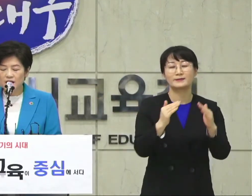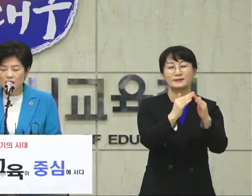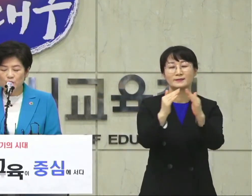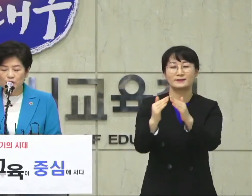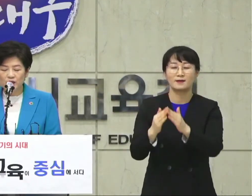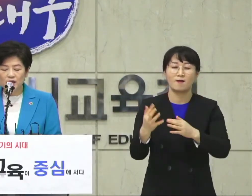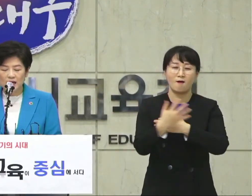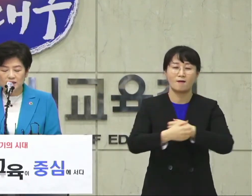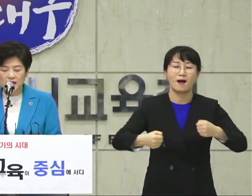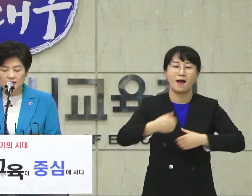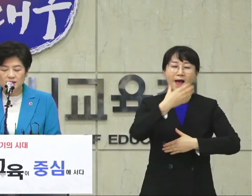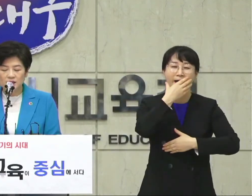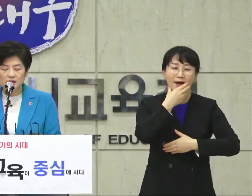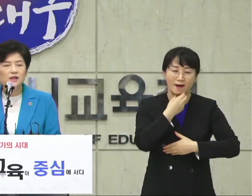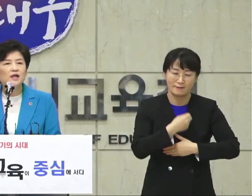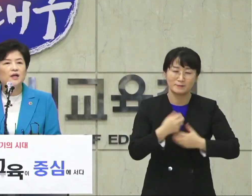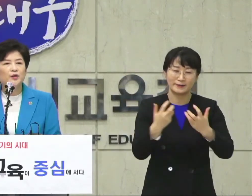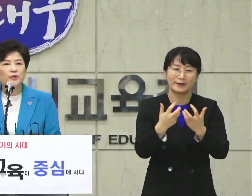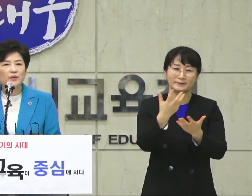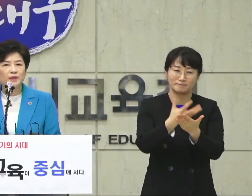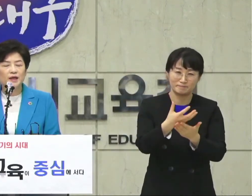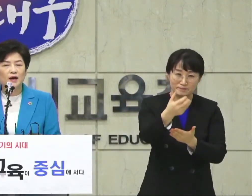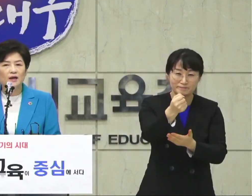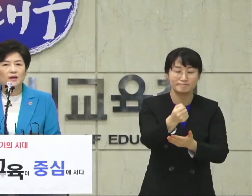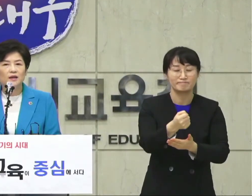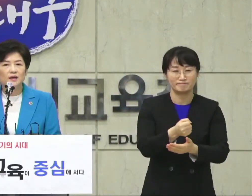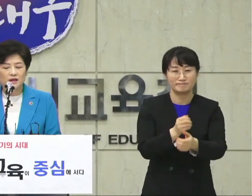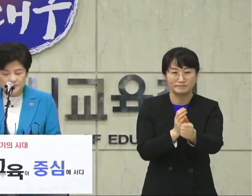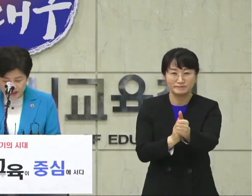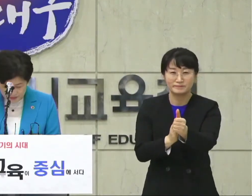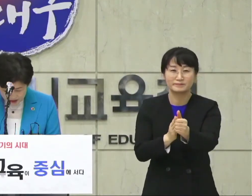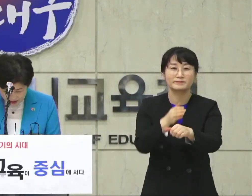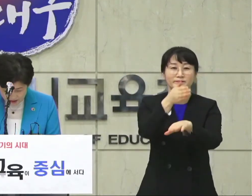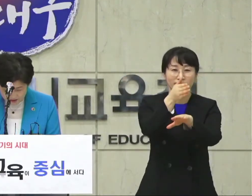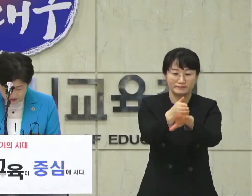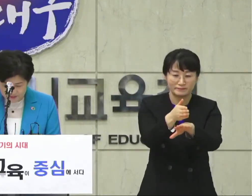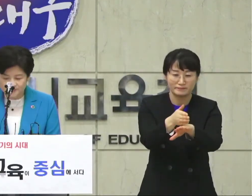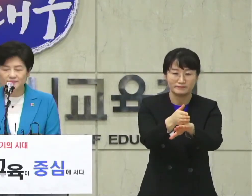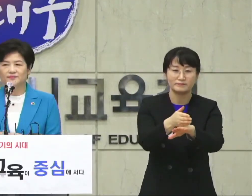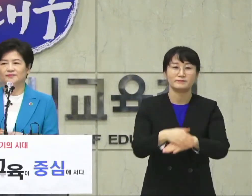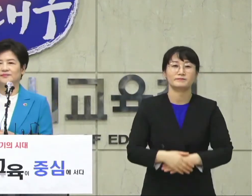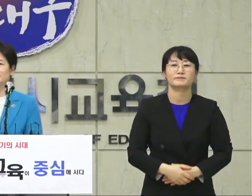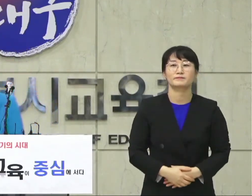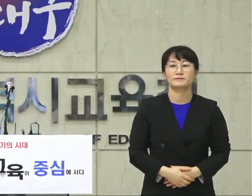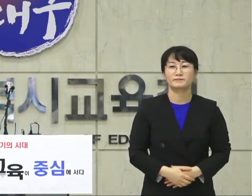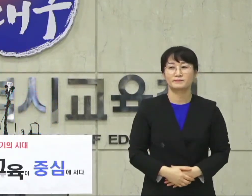건강과 행복이 가득하시기를 기원합니다. 감사합니다.